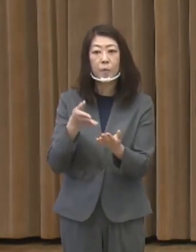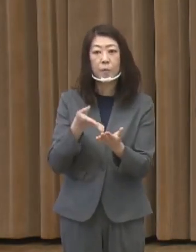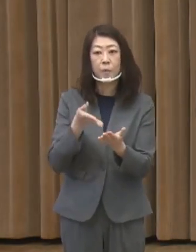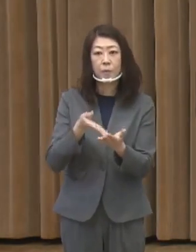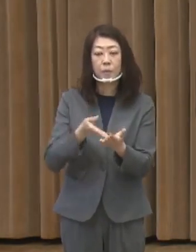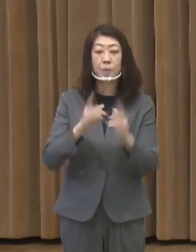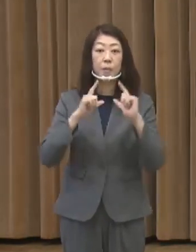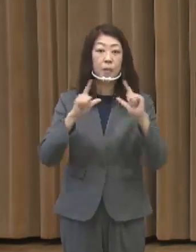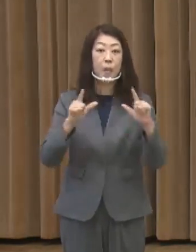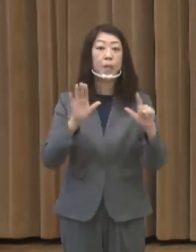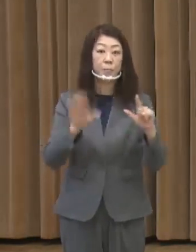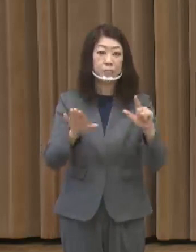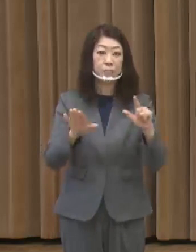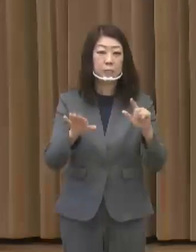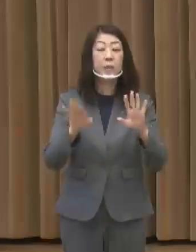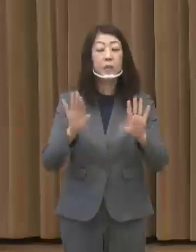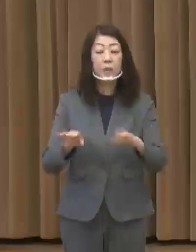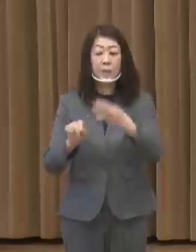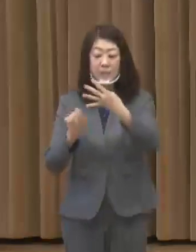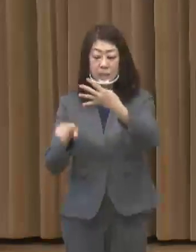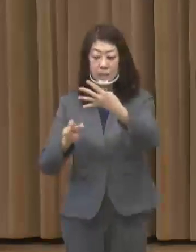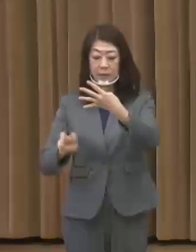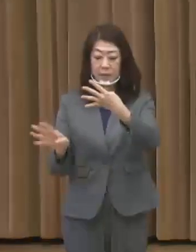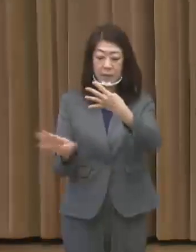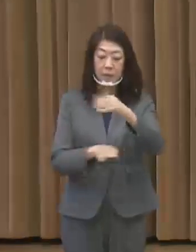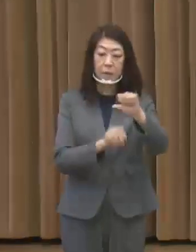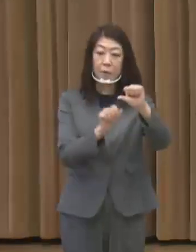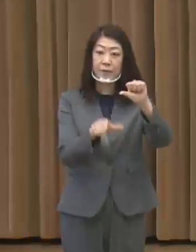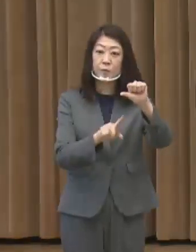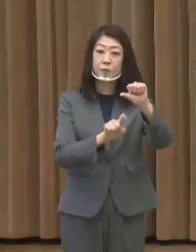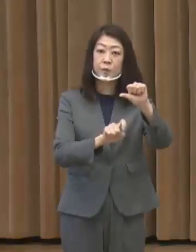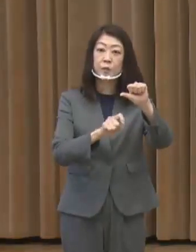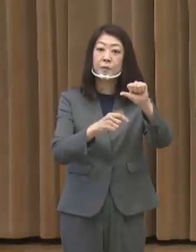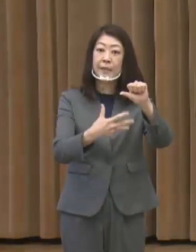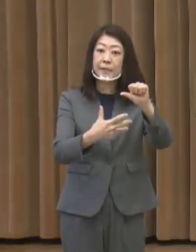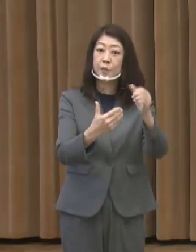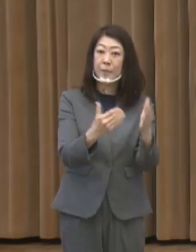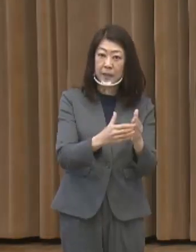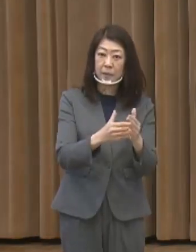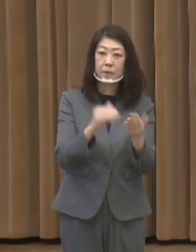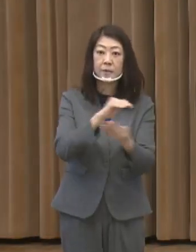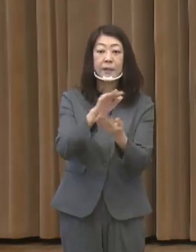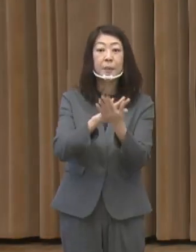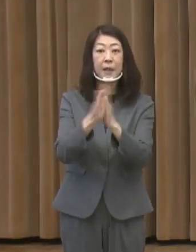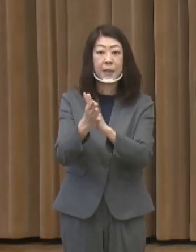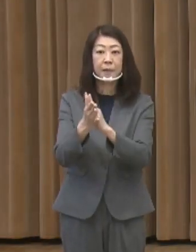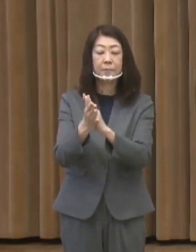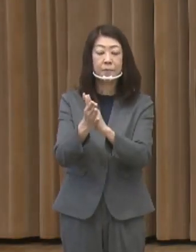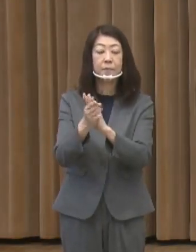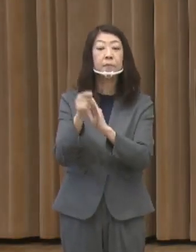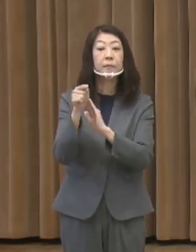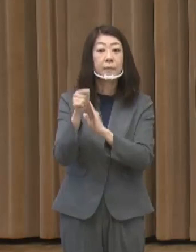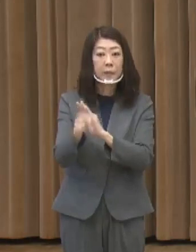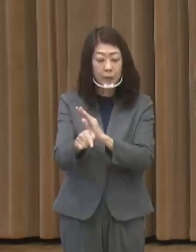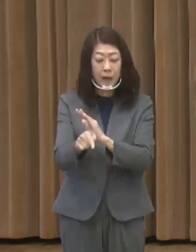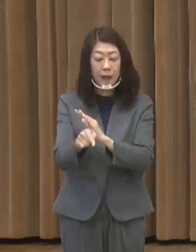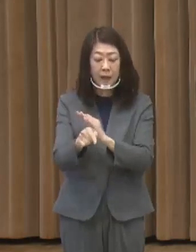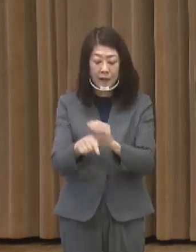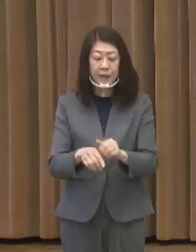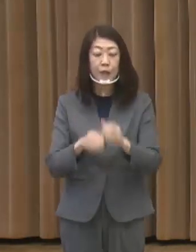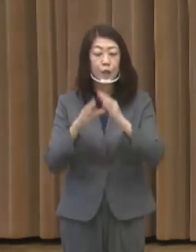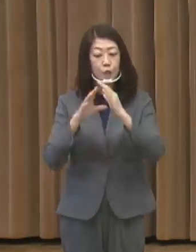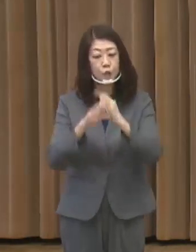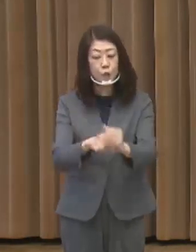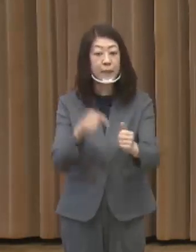日4月20日から5月11日まで埼玉県に対しまん延防止等重点措置が適用